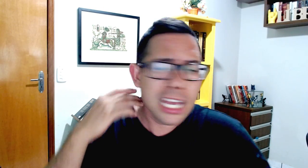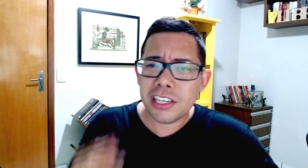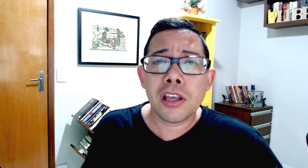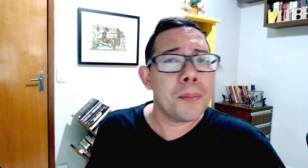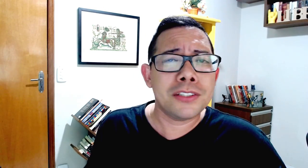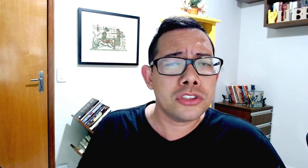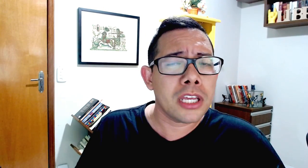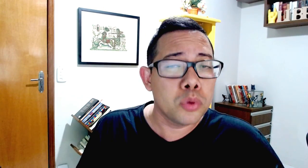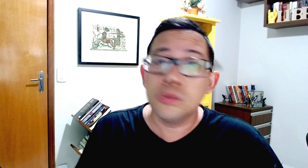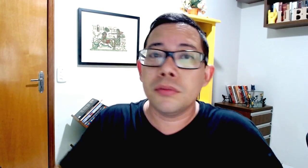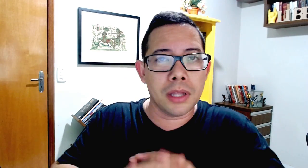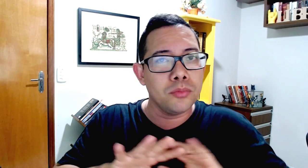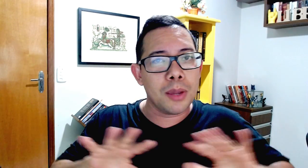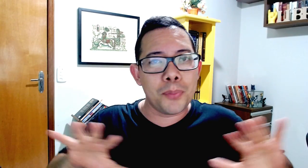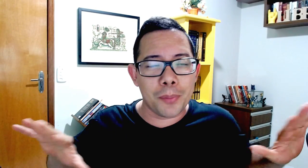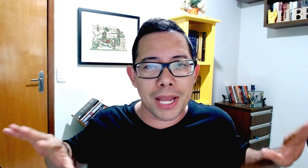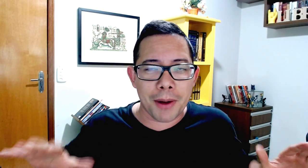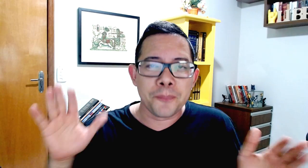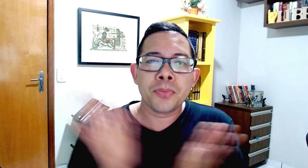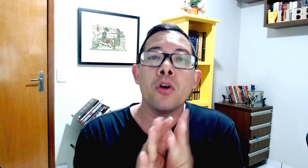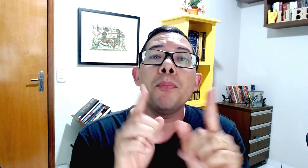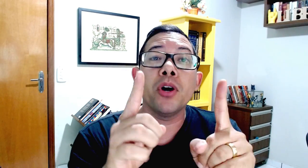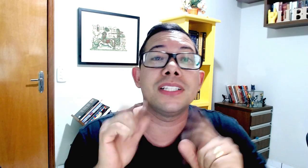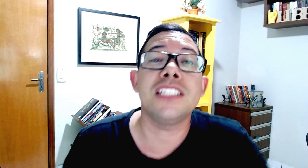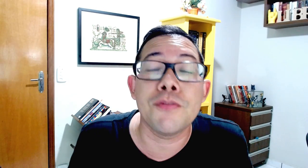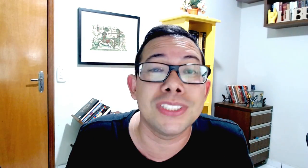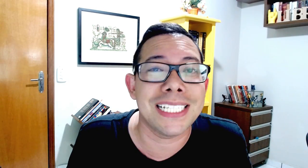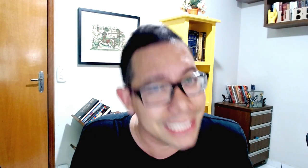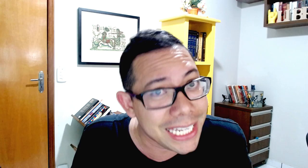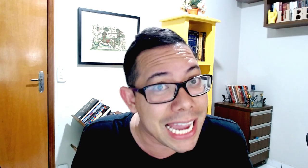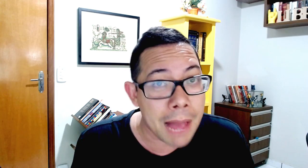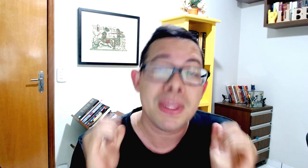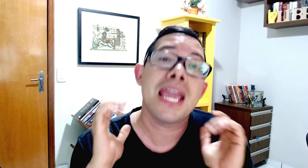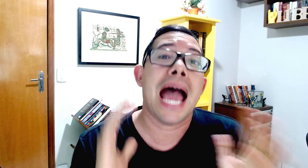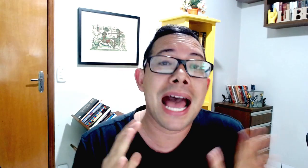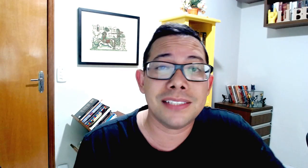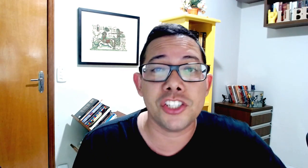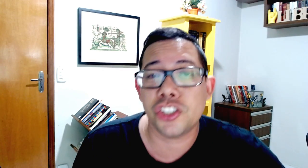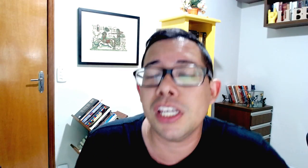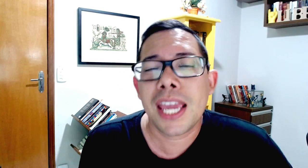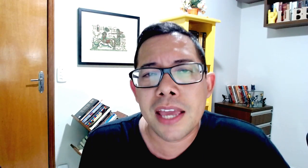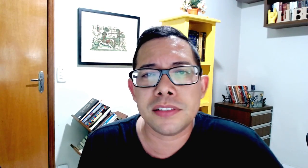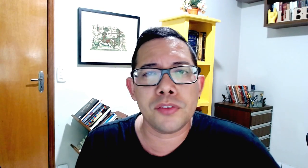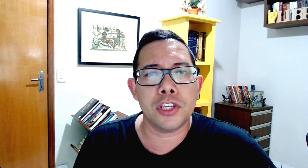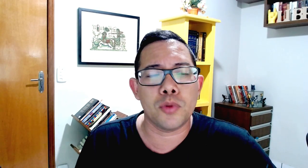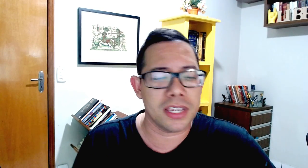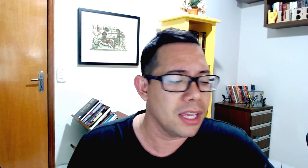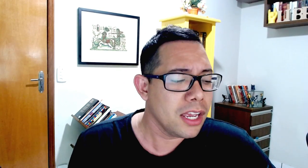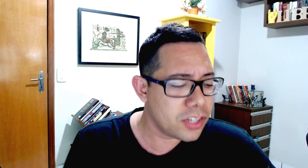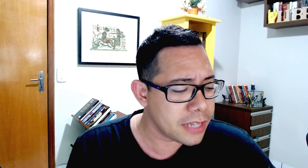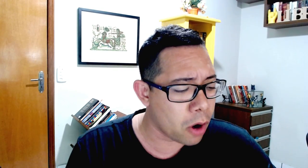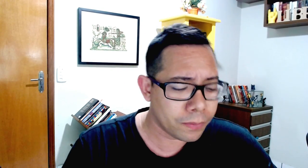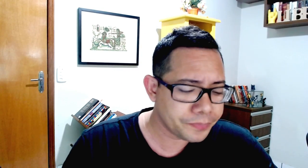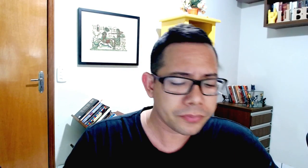diesel mas eu sei tudo não tem problema o importante é você se ligar assistir este vídeo aí Jesiel